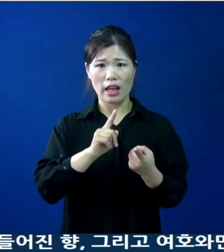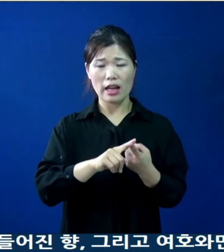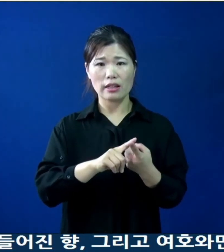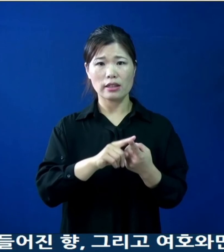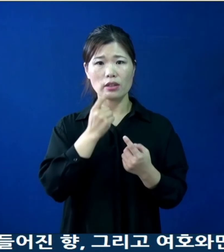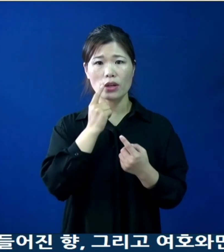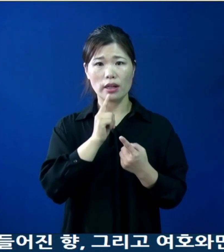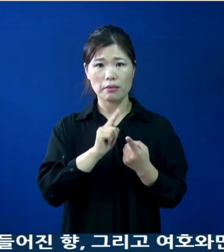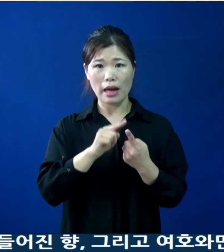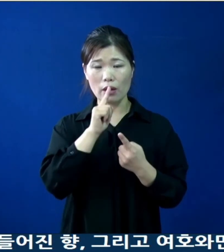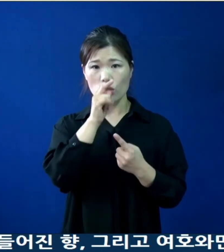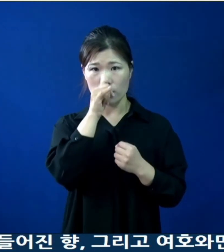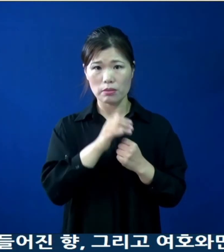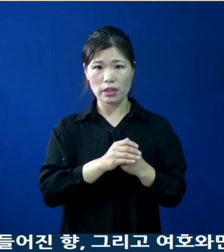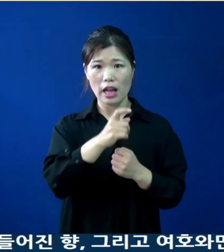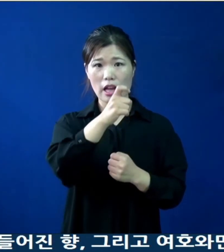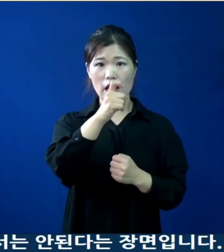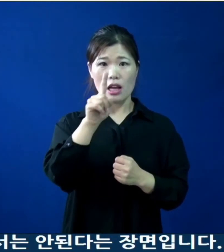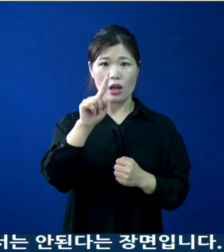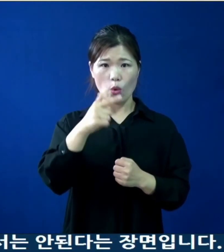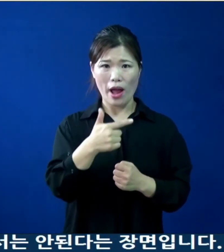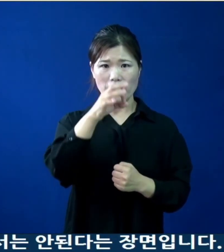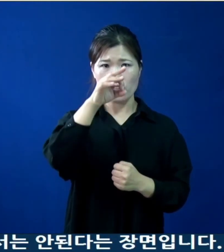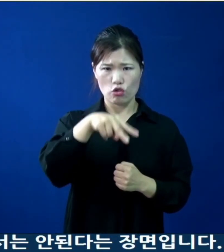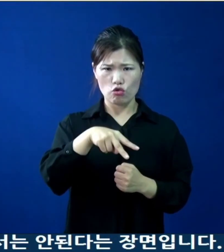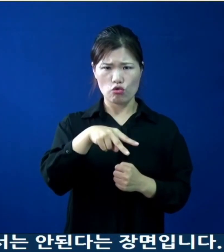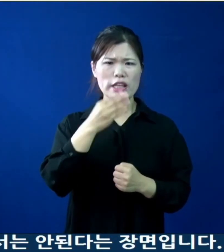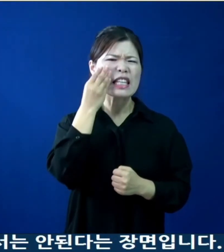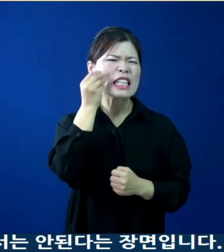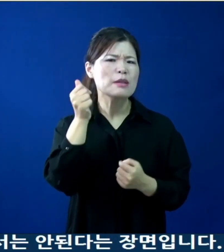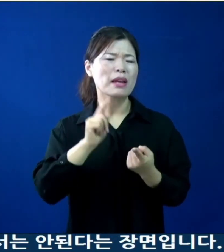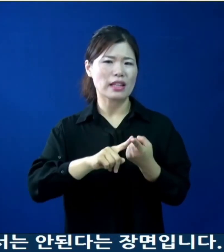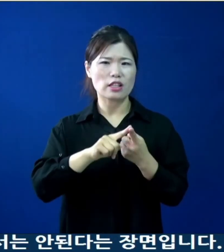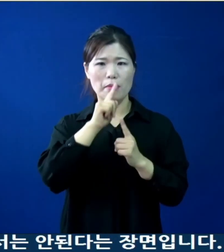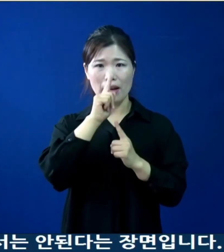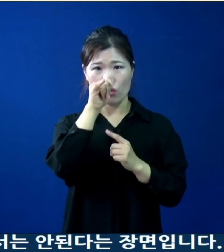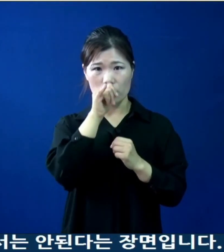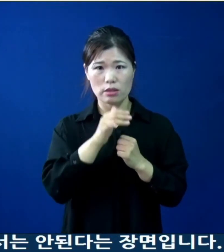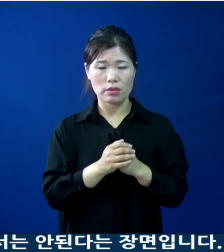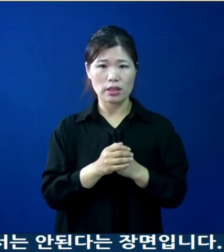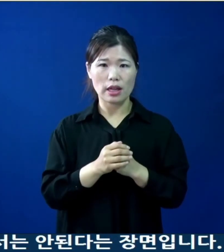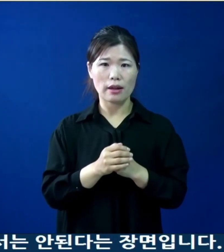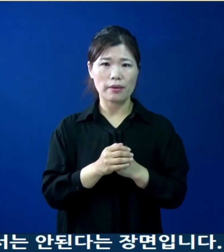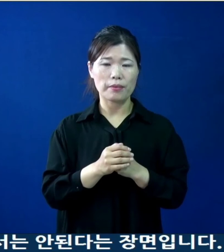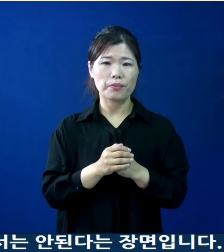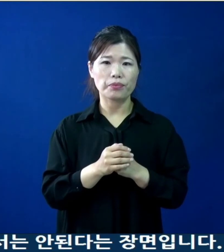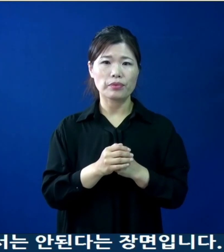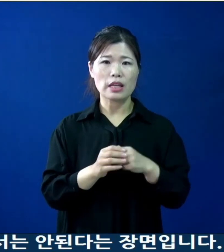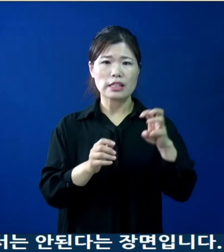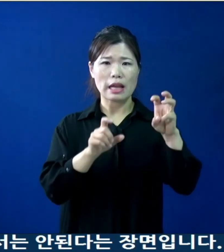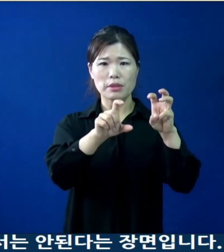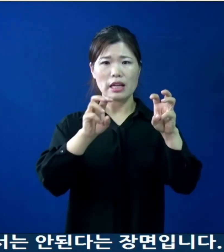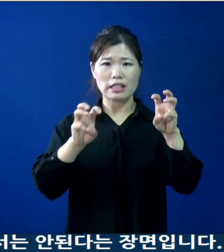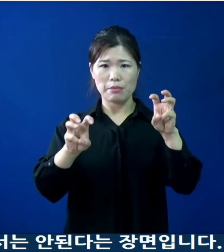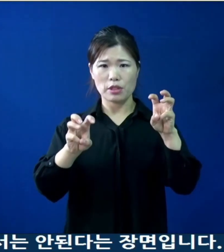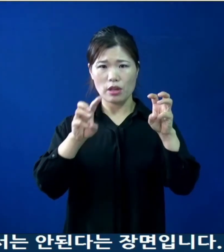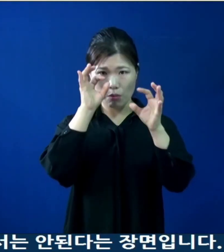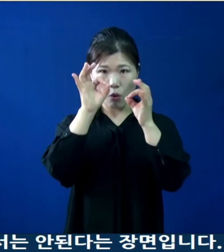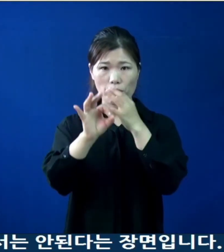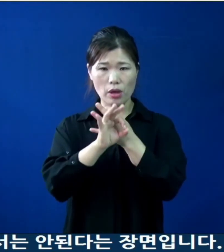가르침도 있습니다. 30장 30절인데 30장 30절 피시고 눈으로 따라와